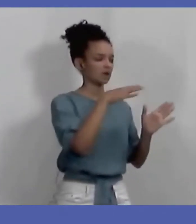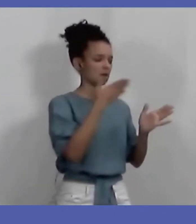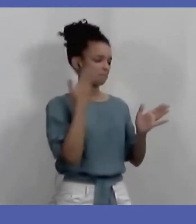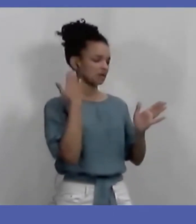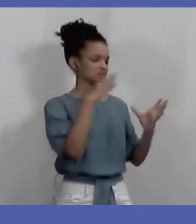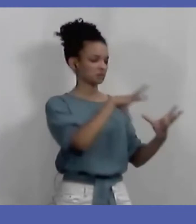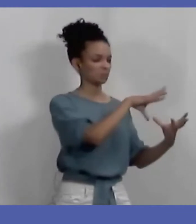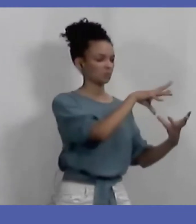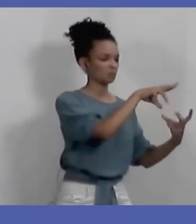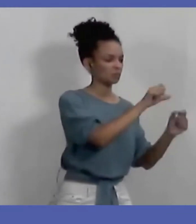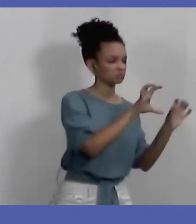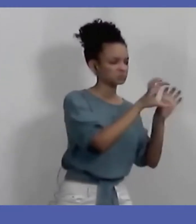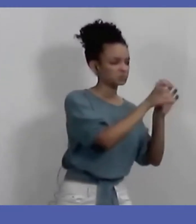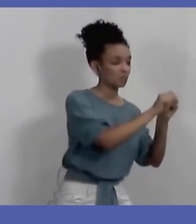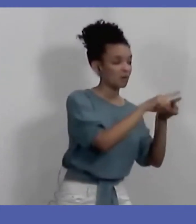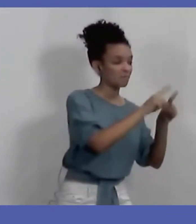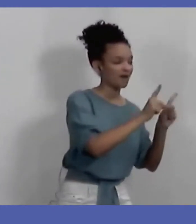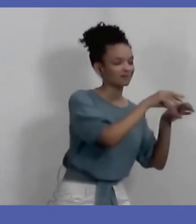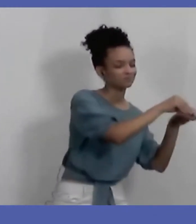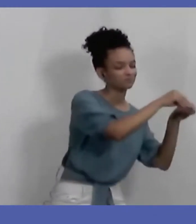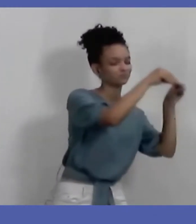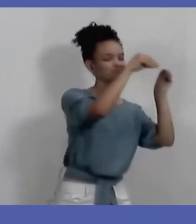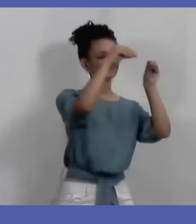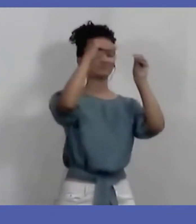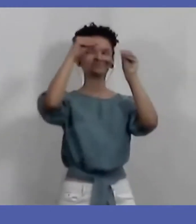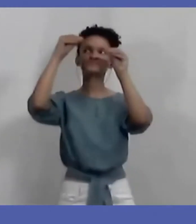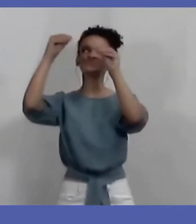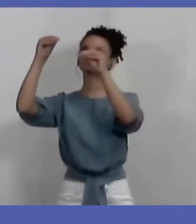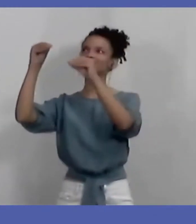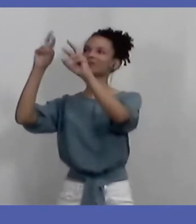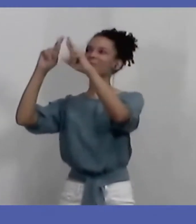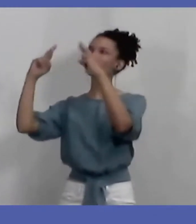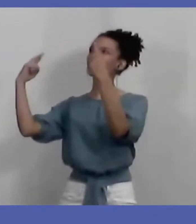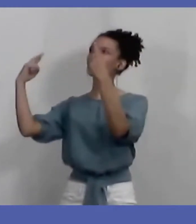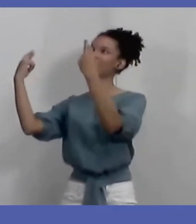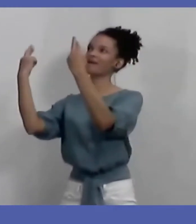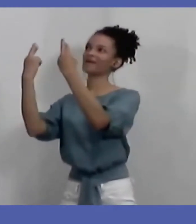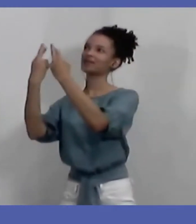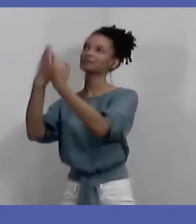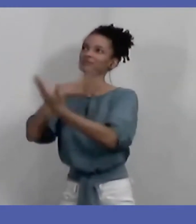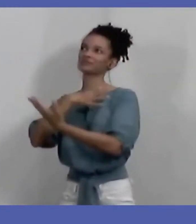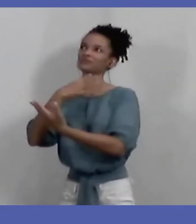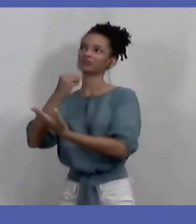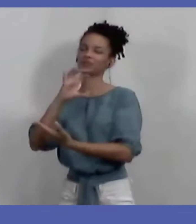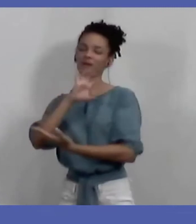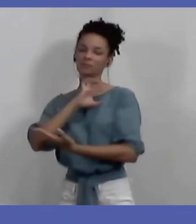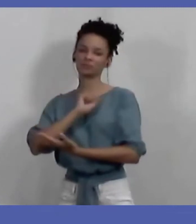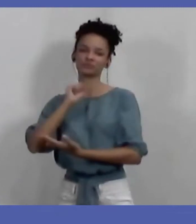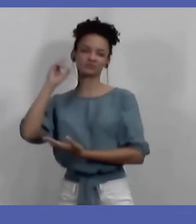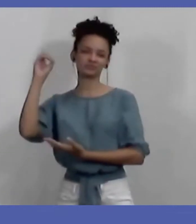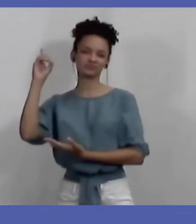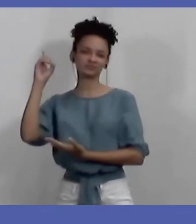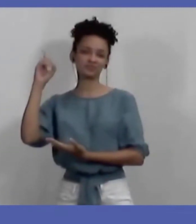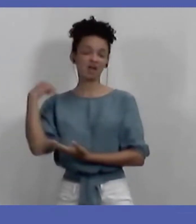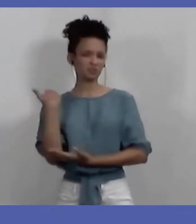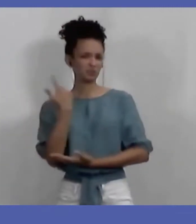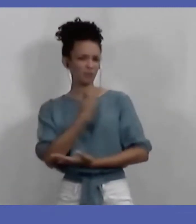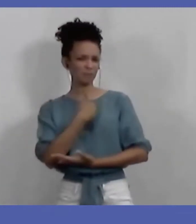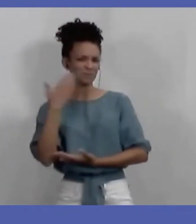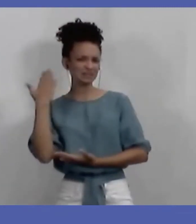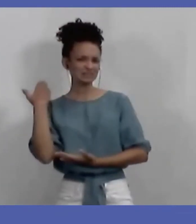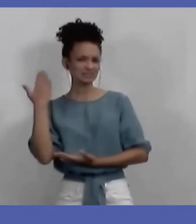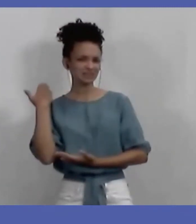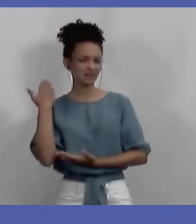Filho do seu amor. Nós estávamos no reino das trevas e o Senhor